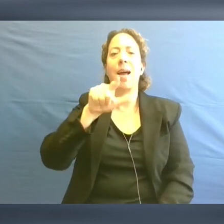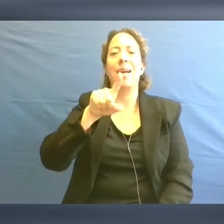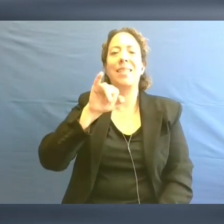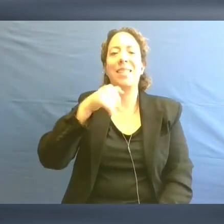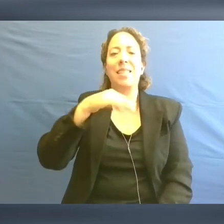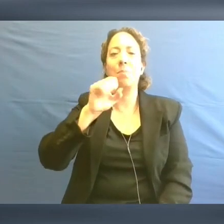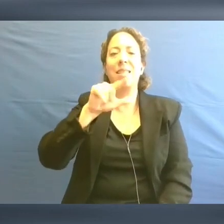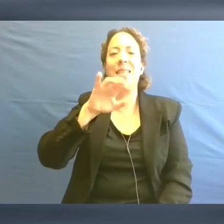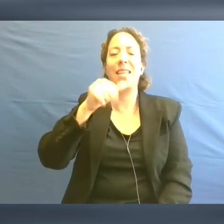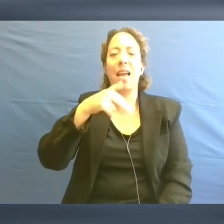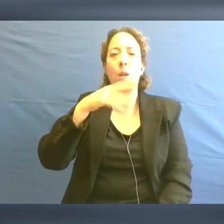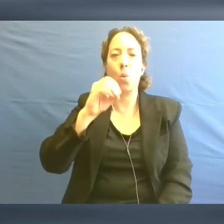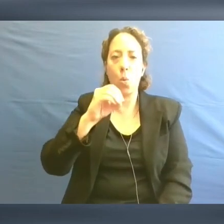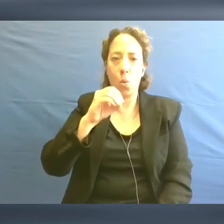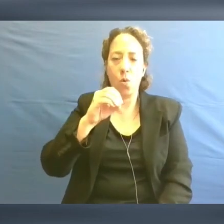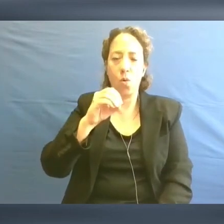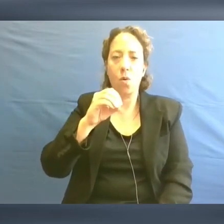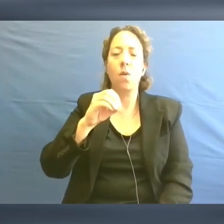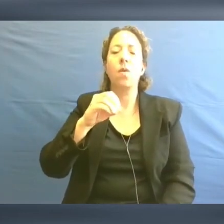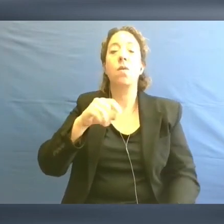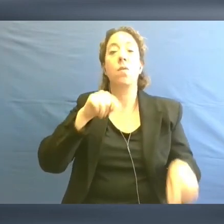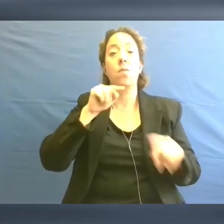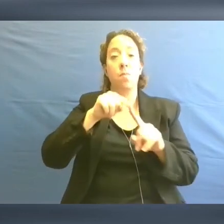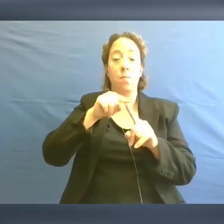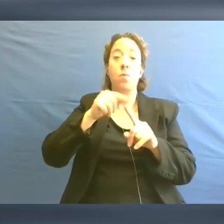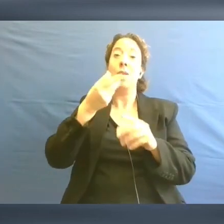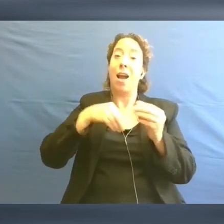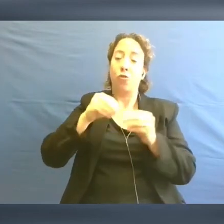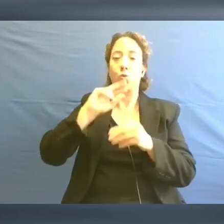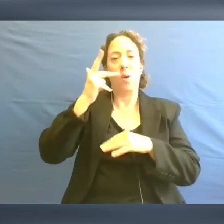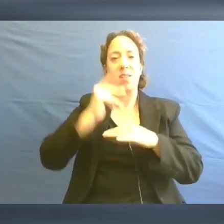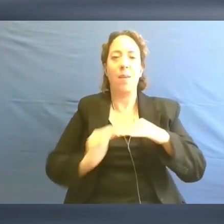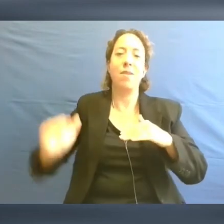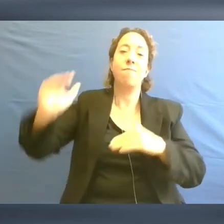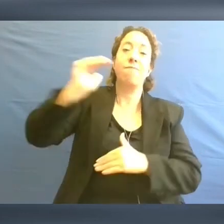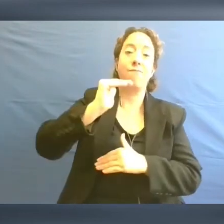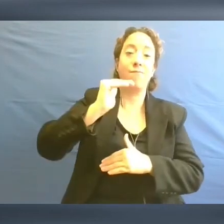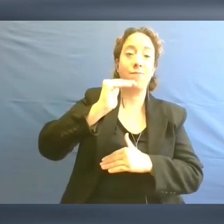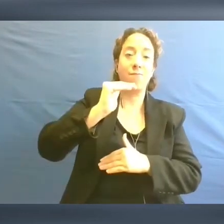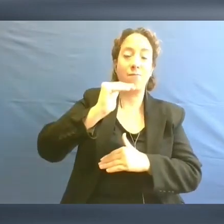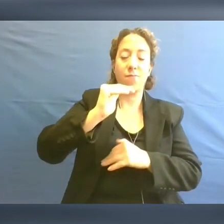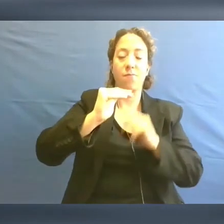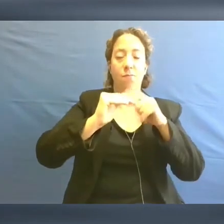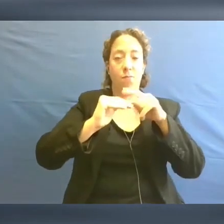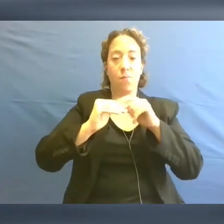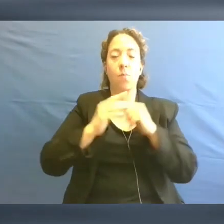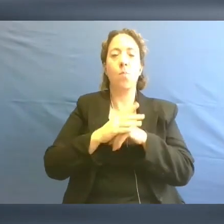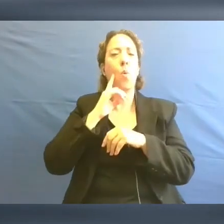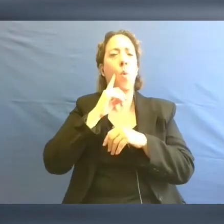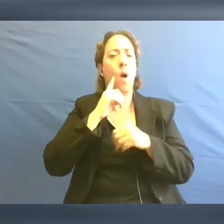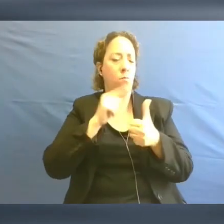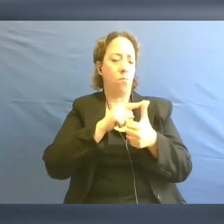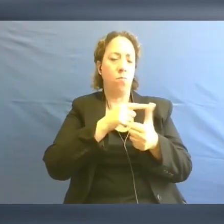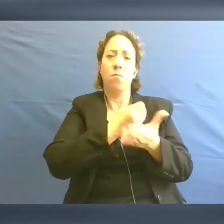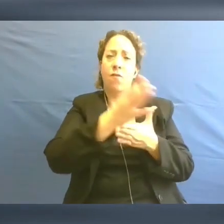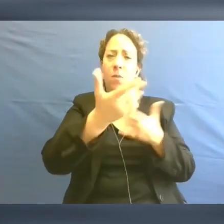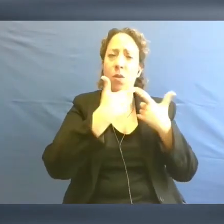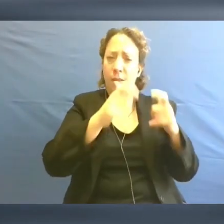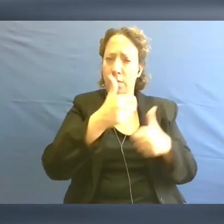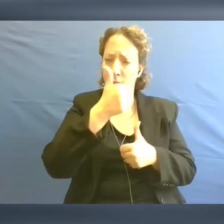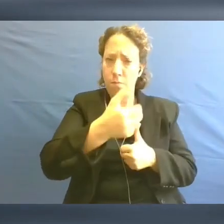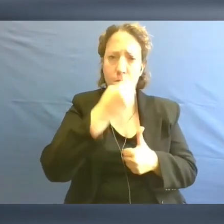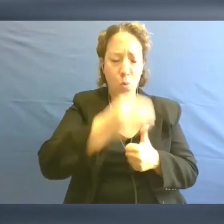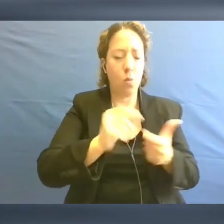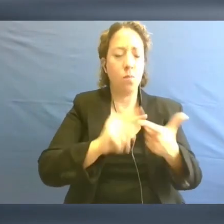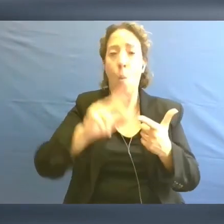Jeanneret Medina, qui rajoute une troisième brique à nos propos, et qui consiste à dire c'est très bien que l'information soit accessible et qu'elle soit